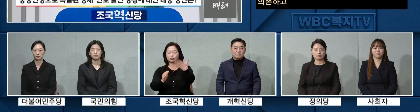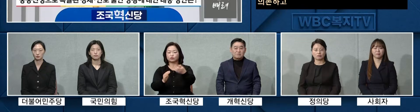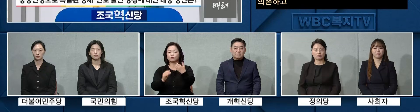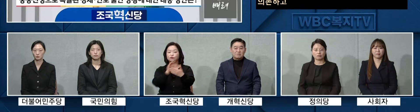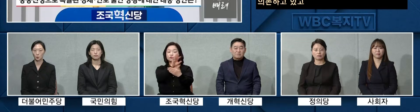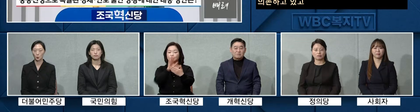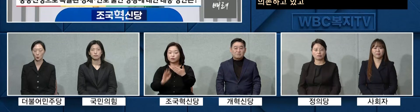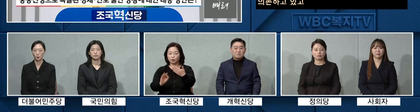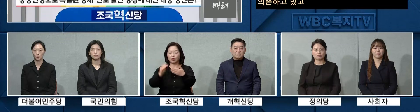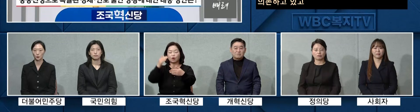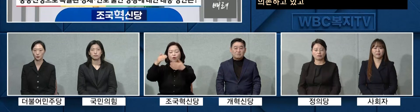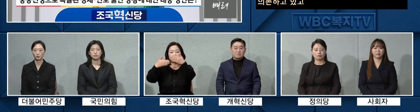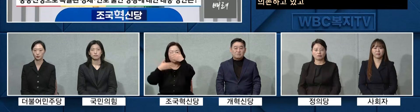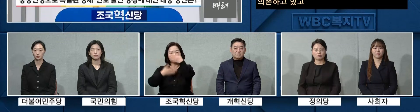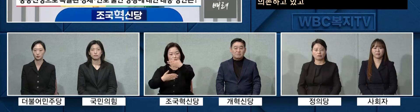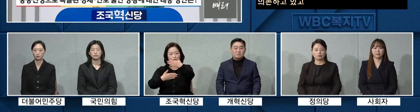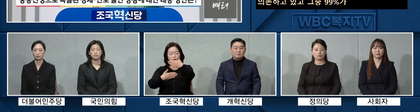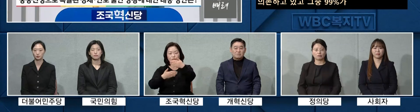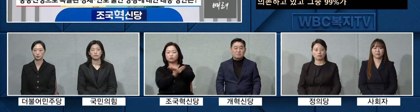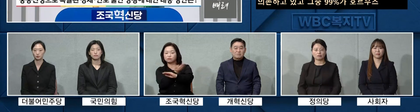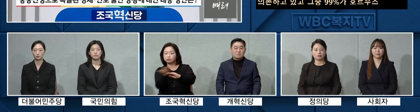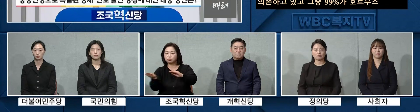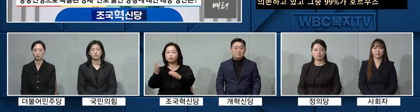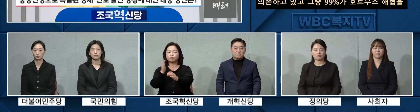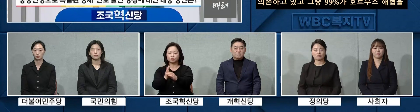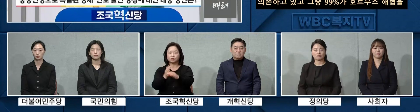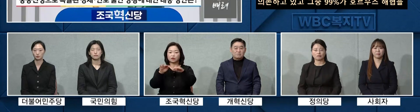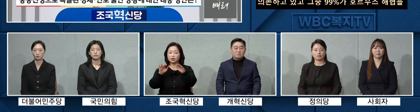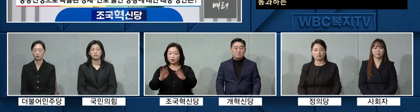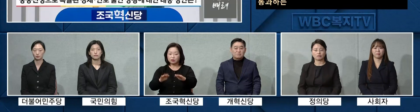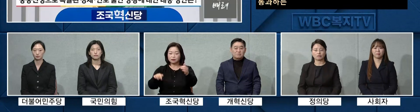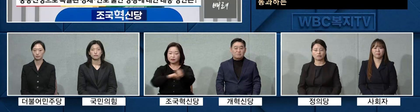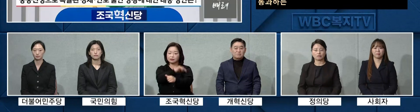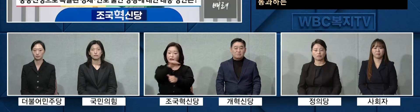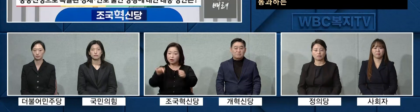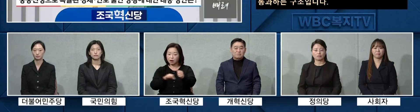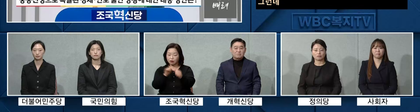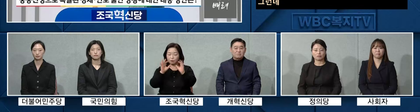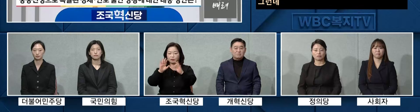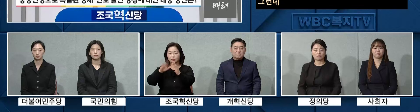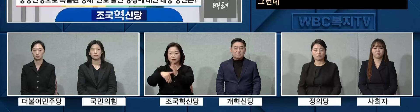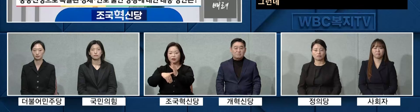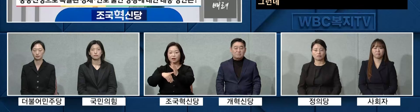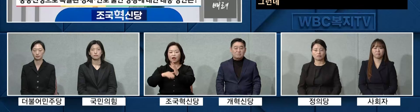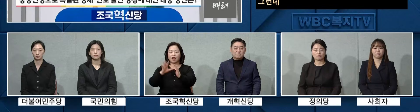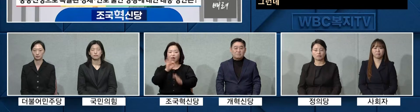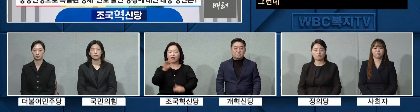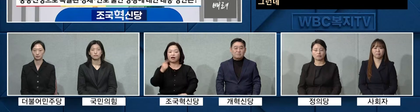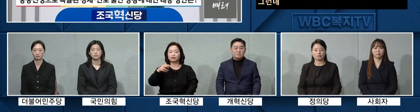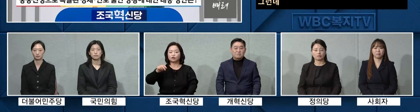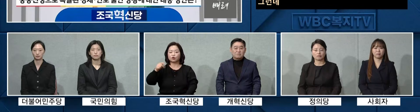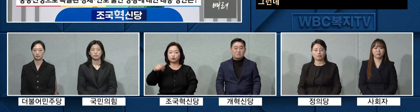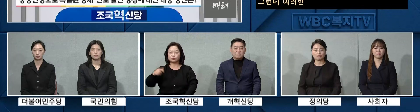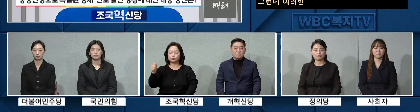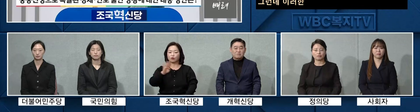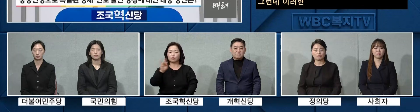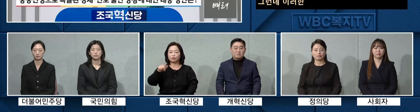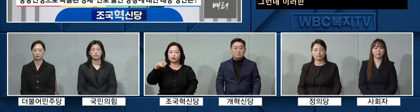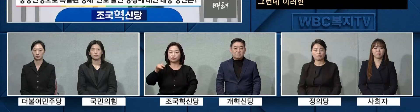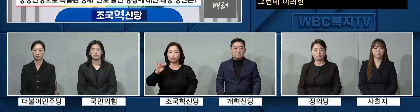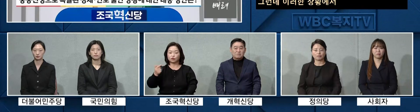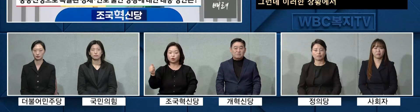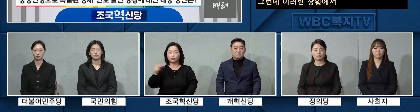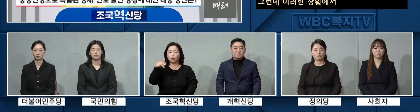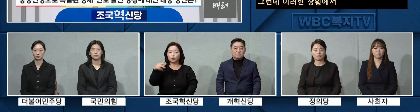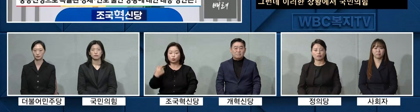99%가 호르무즈 해협을 통과하는 구조입니다. 그런데 이런 상황에서 국민의힘 안철수 의원, 박수영 의원, 조정훈 의원